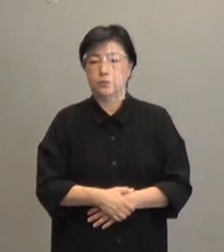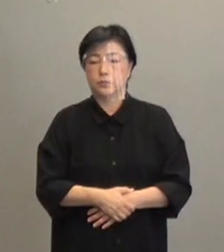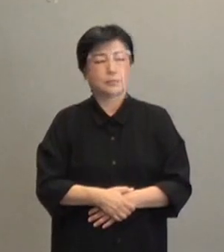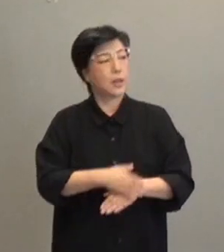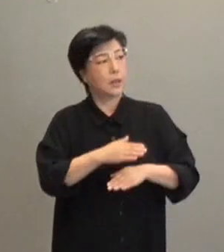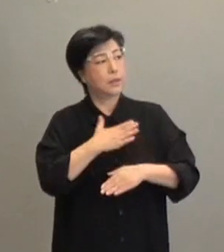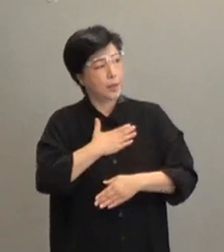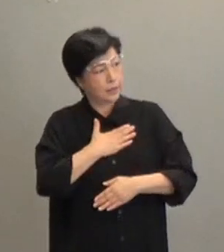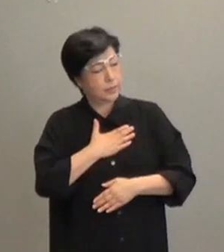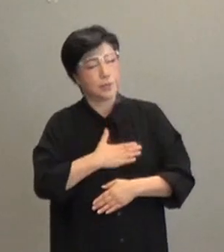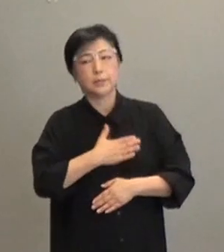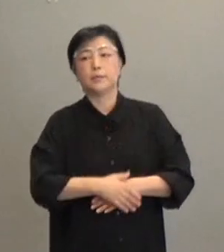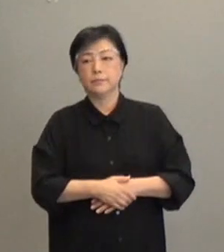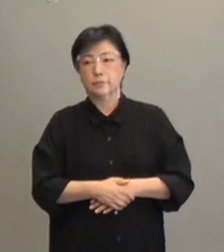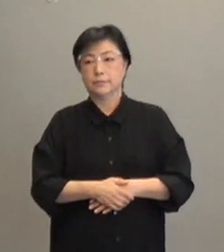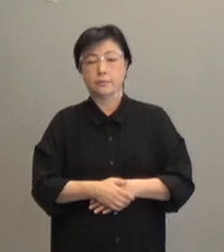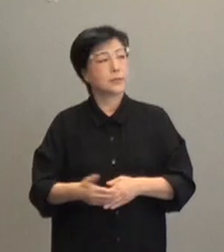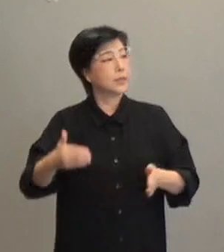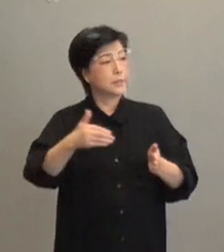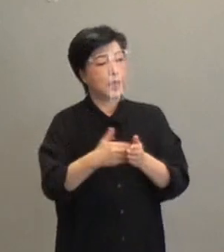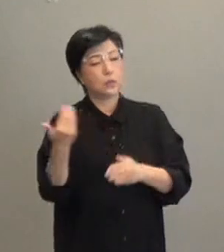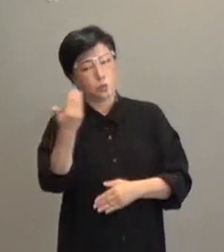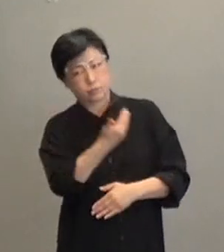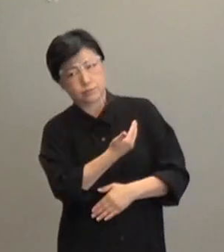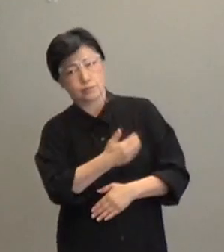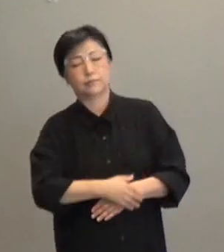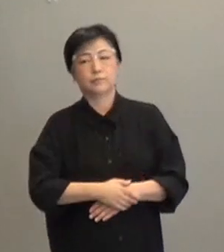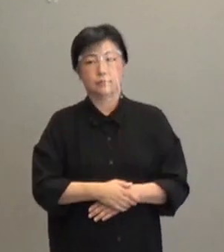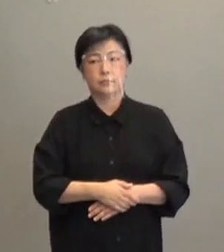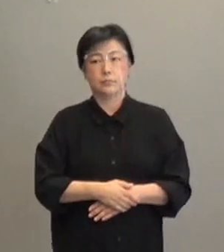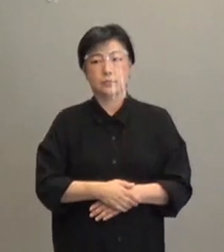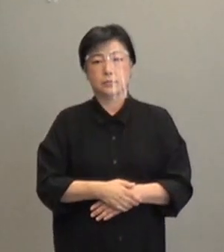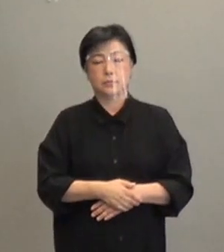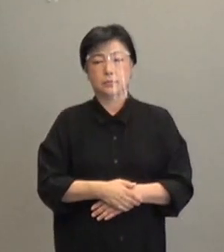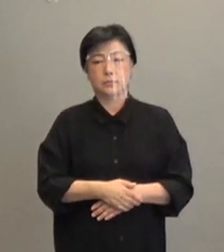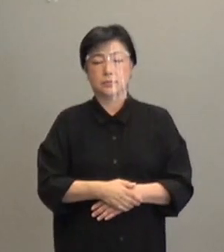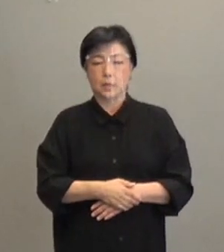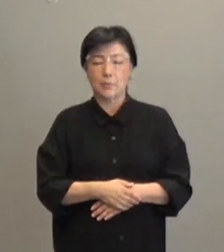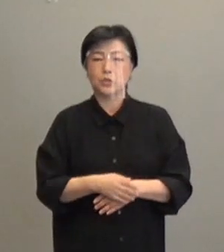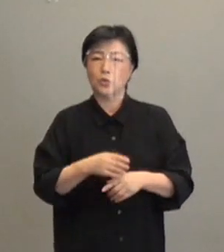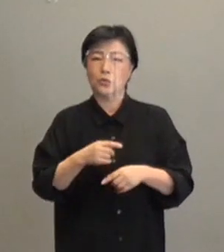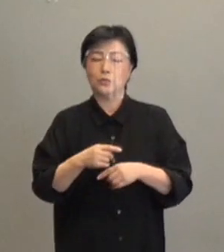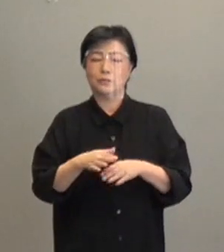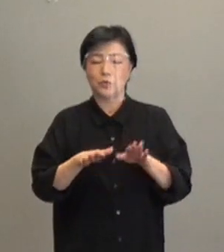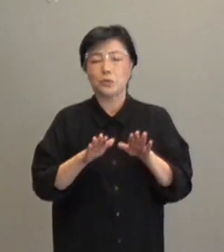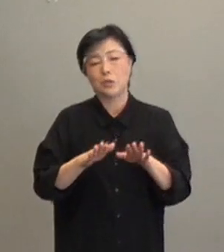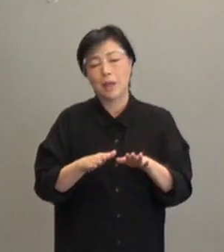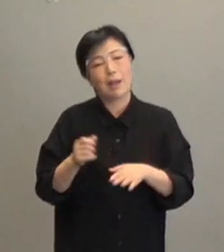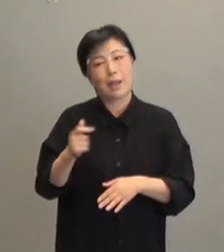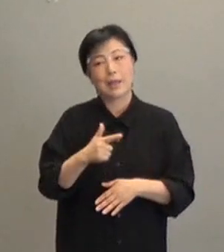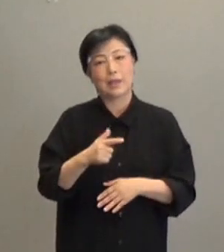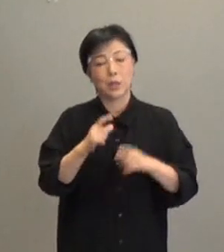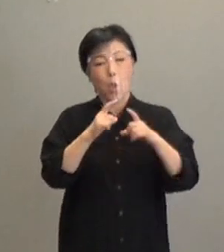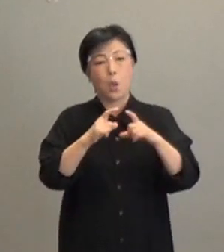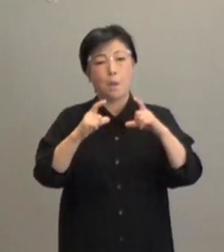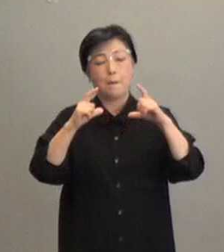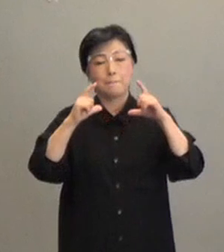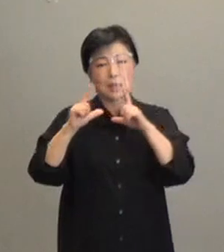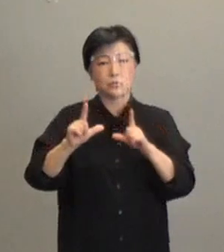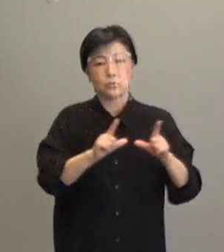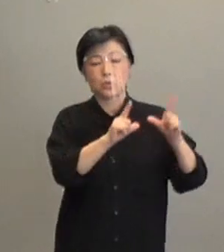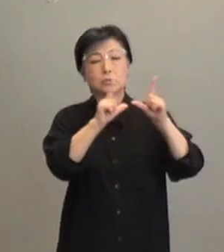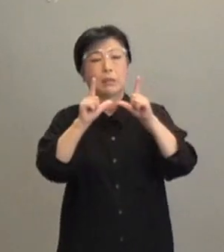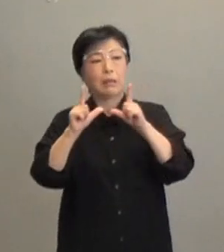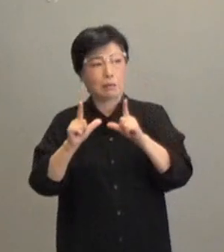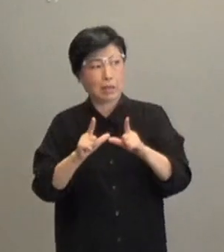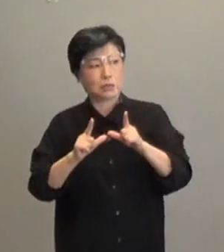分かりました。最後になんですけれども、少し話は早い部分ではあるんですけれども、もうマスクをつける生活っていうのは